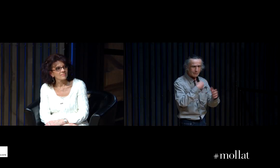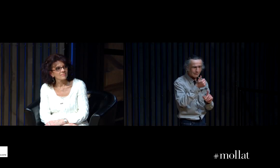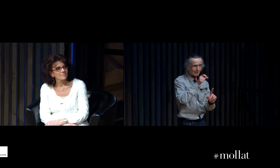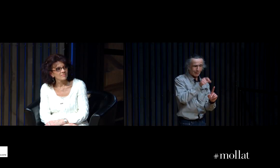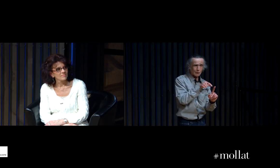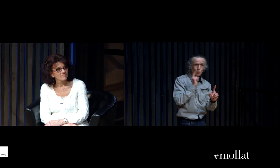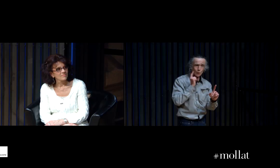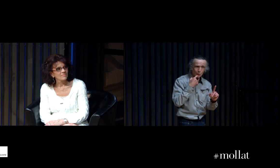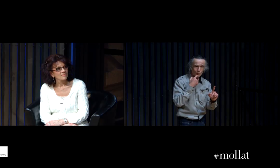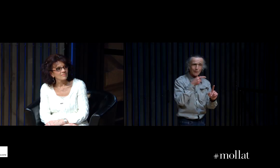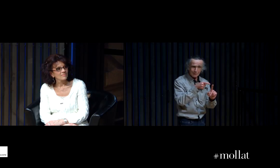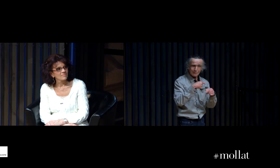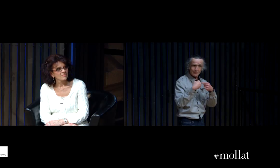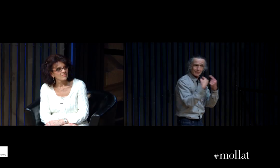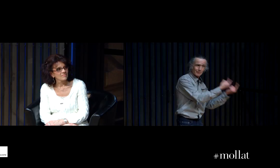sourds,